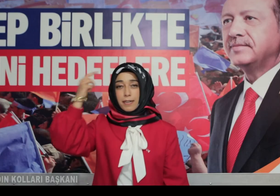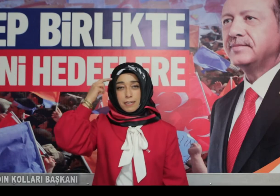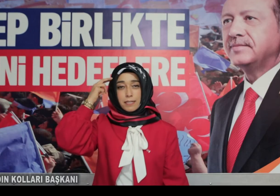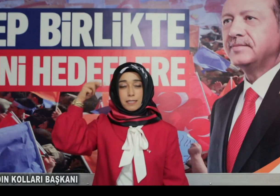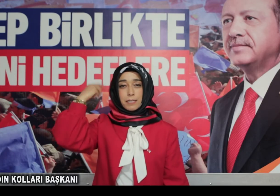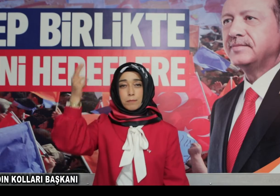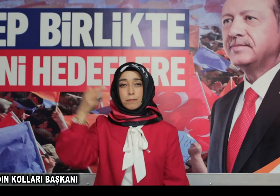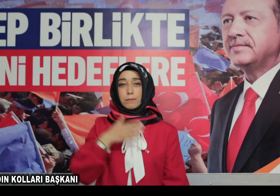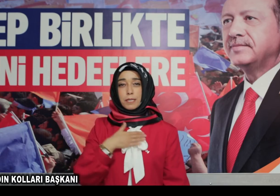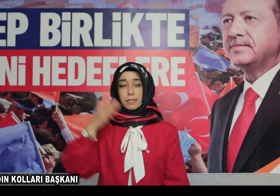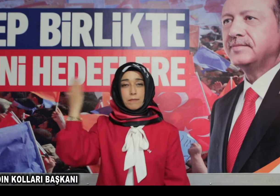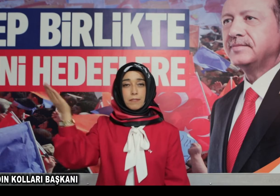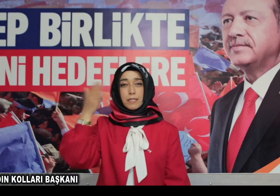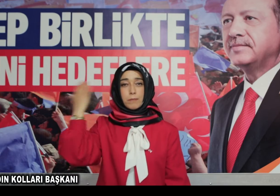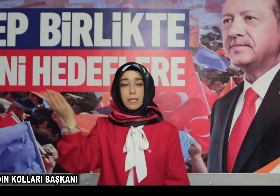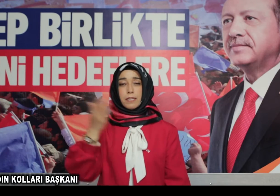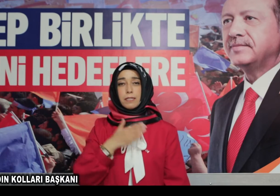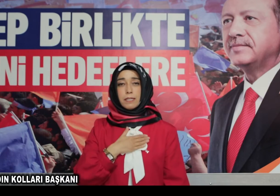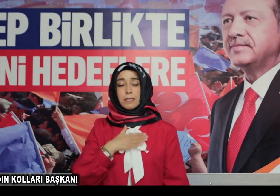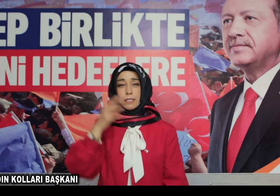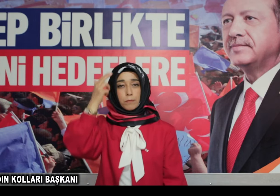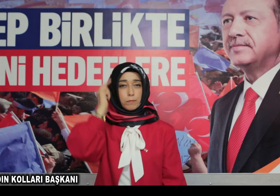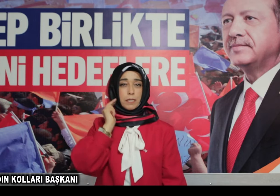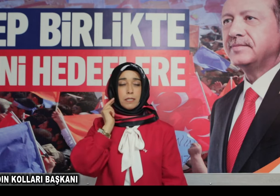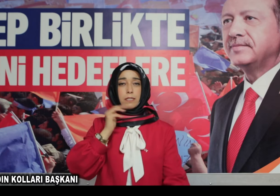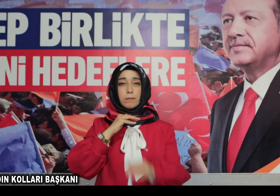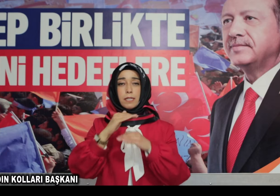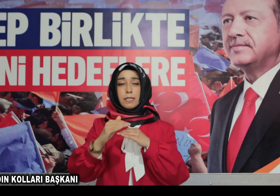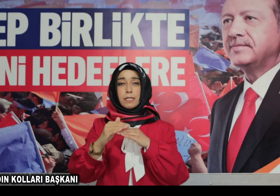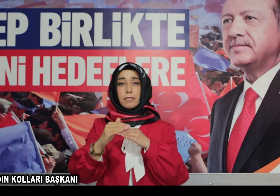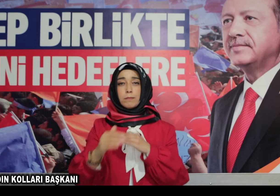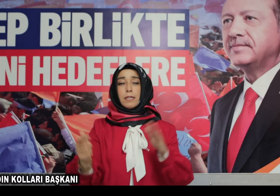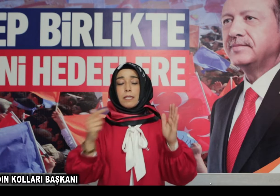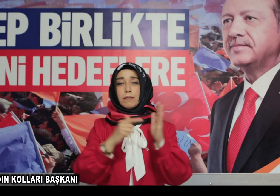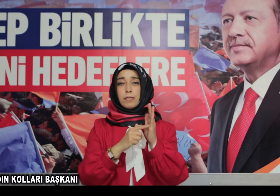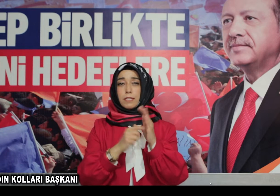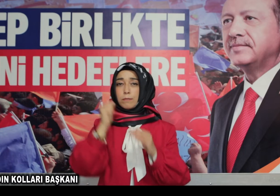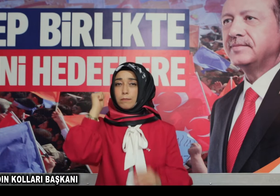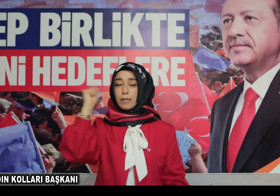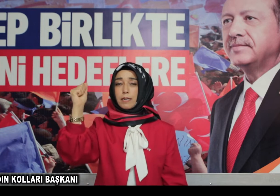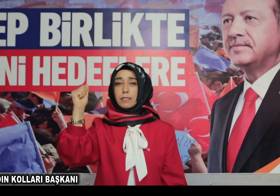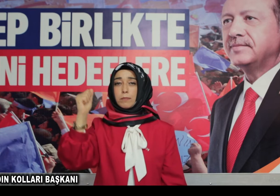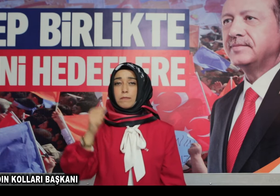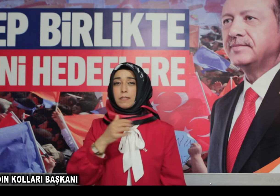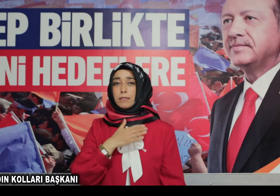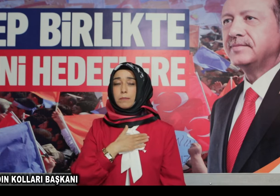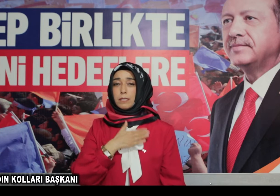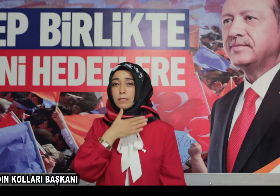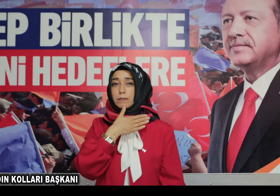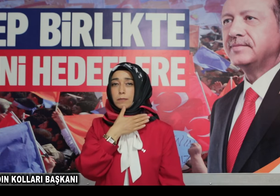Hayallerim, mazim ve ben Necip bir milletim. Hedeflerim, azmim ve